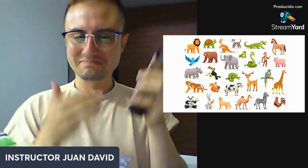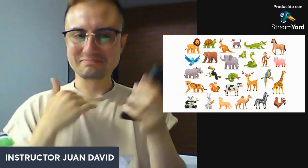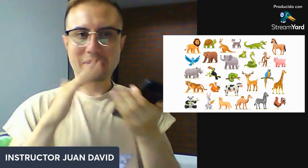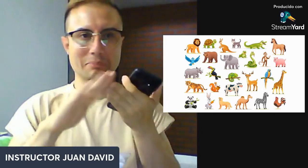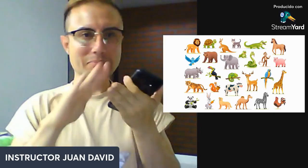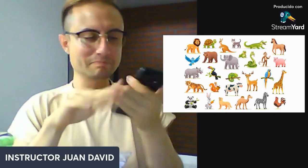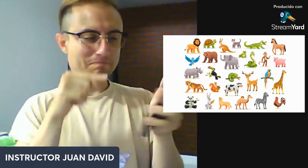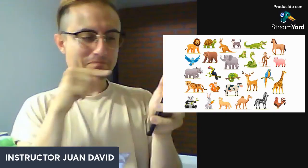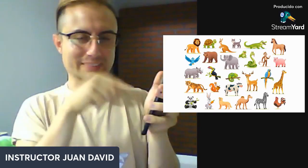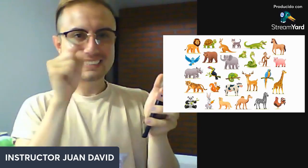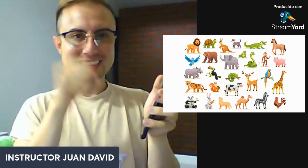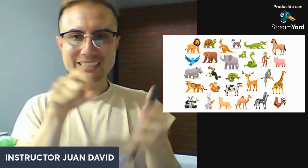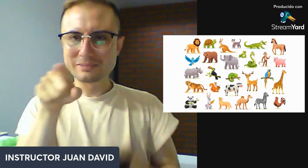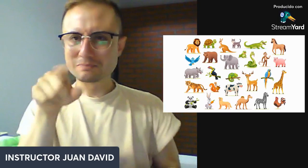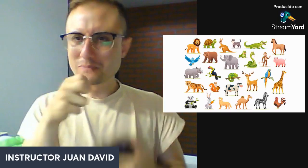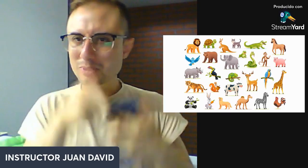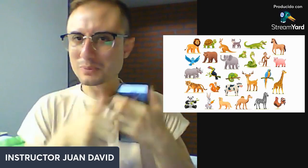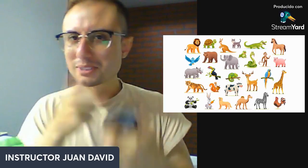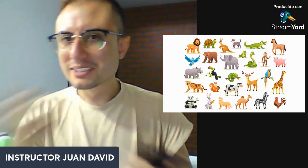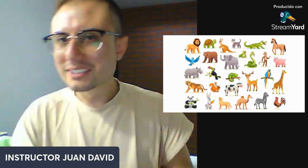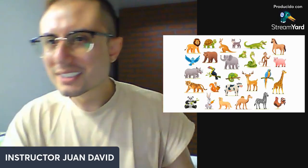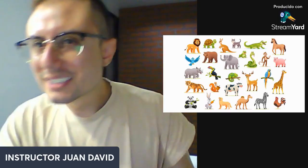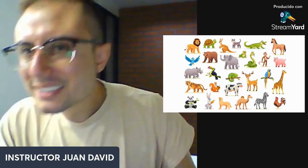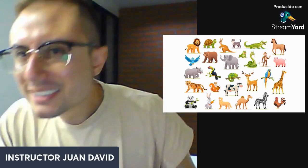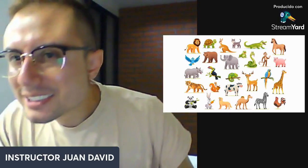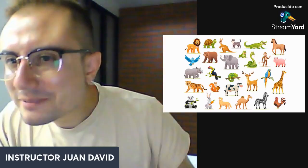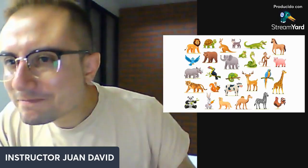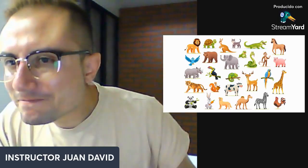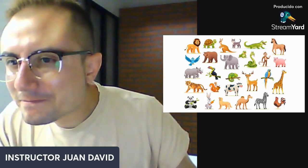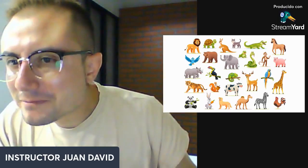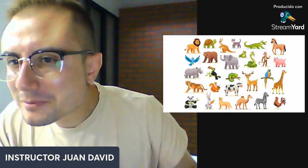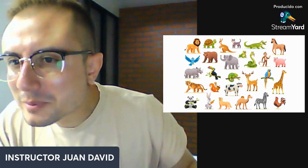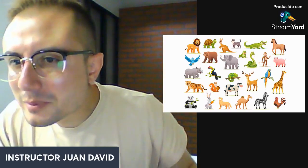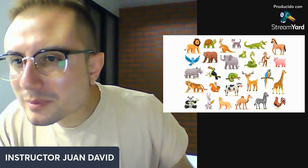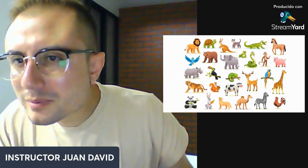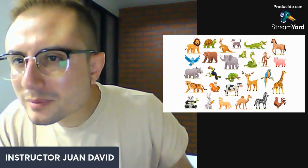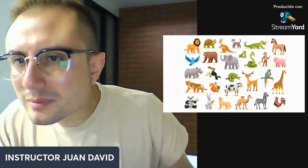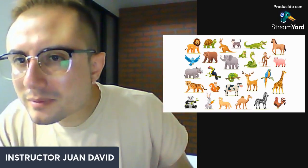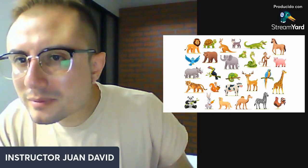dicen que sí se escucha. Bueno, qué pena. Es que creo que entonces es la plataforma.